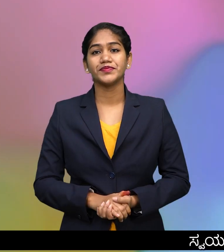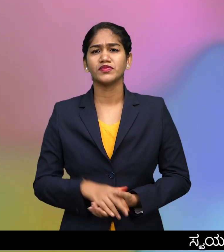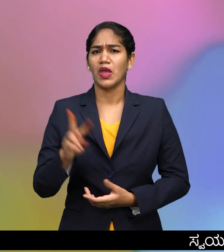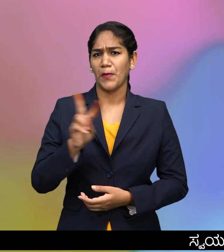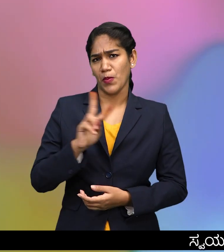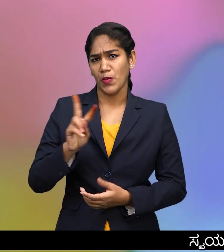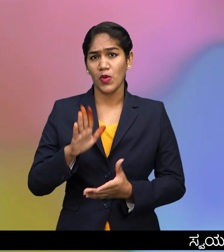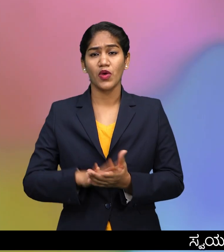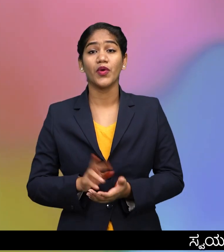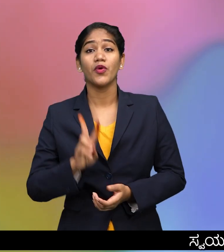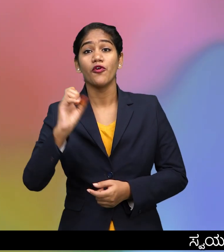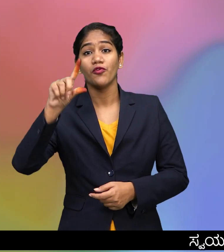ಸ್ವಯಂ ಪ್ರೇರಿತ ಮತ್ತು